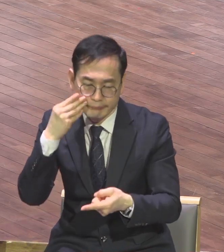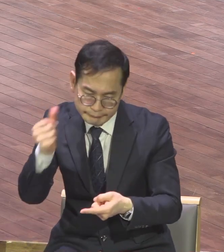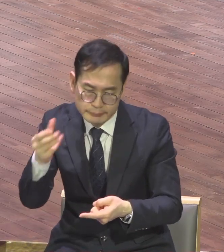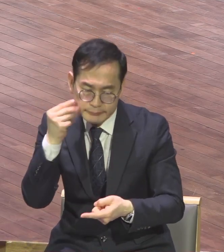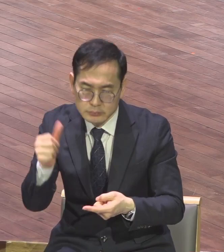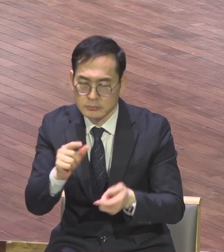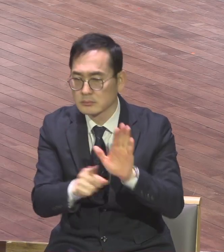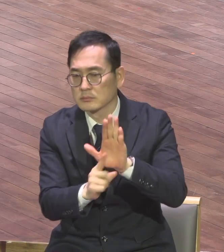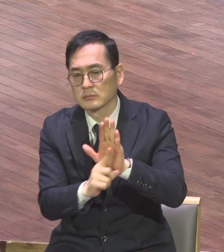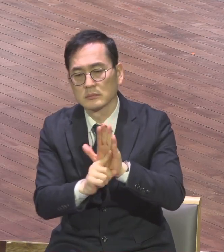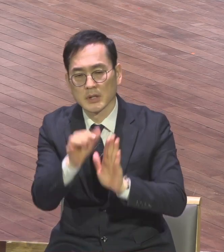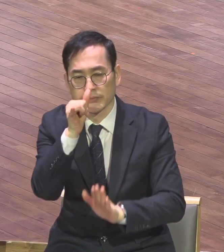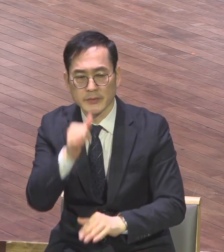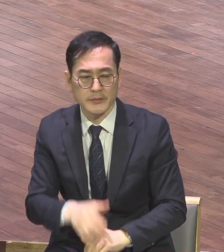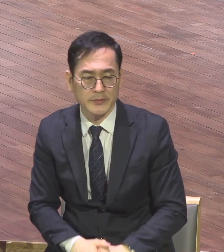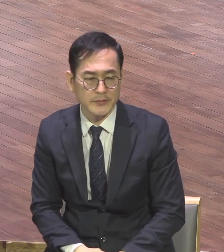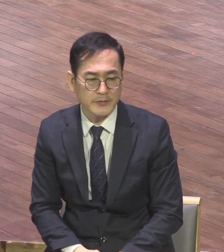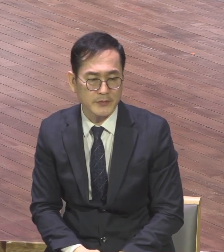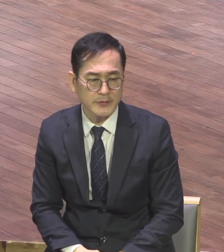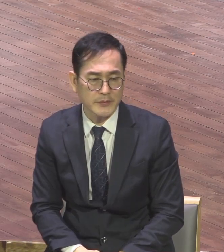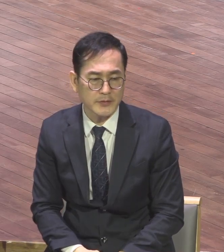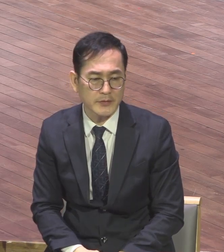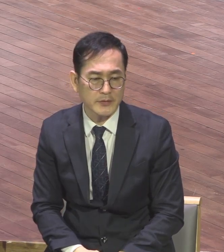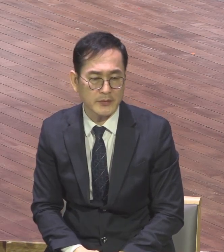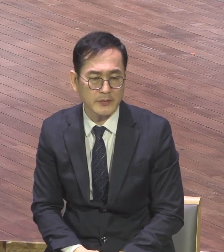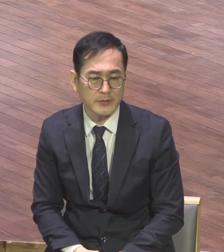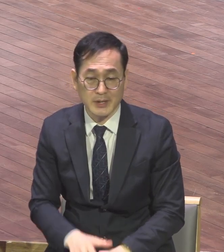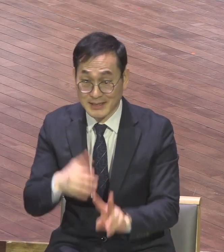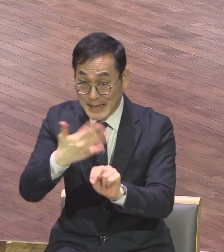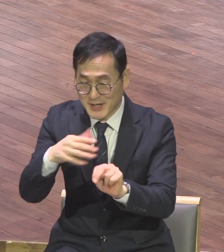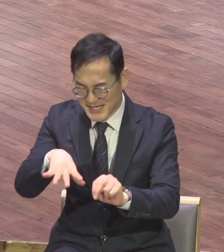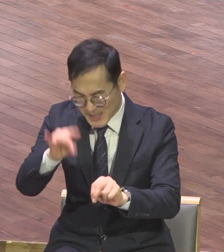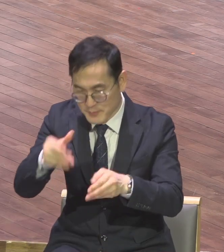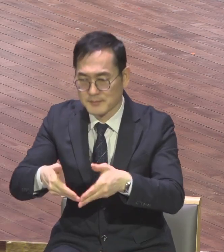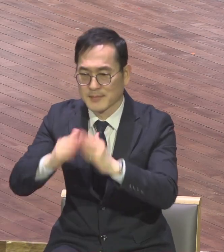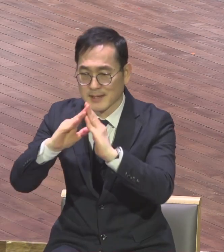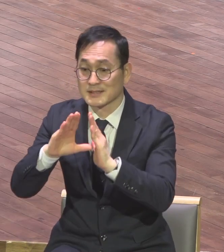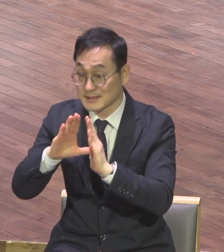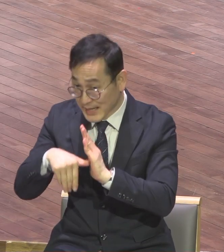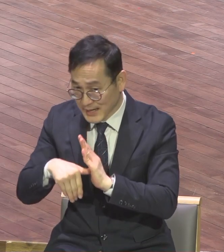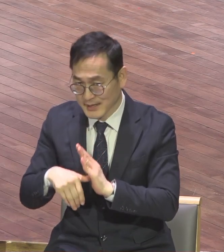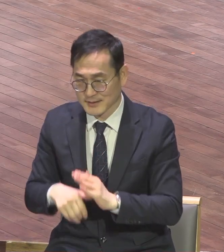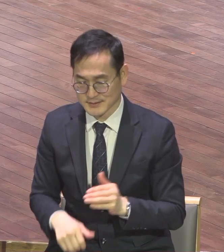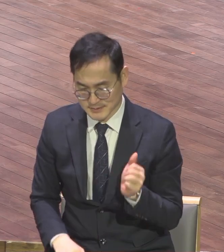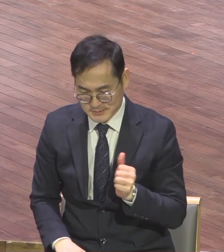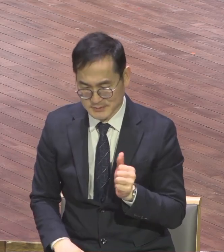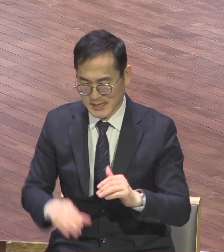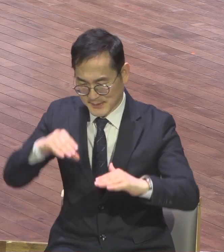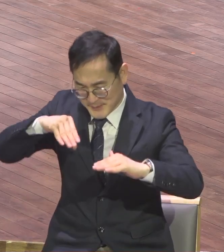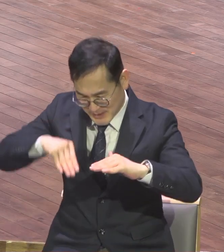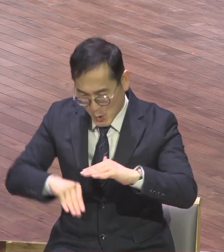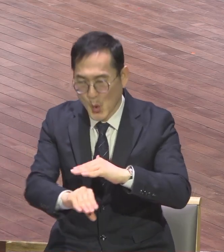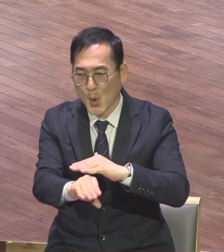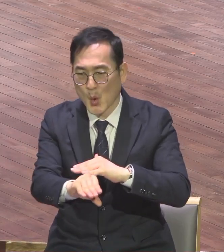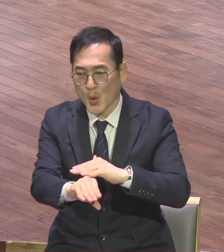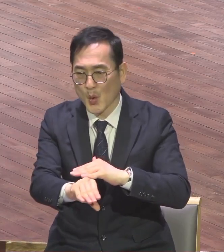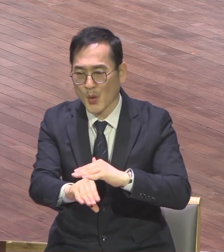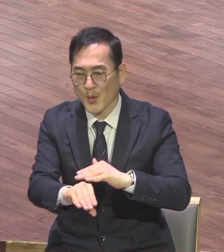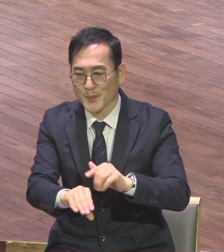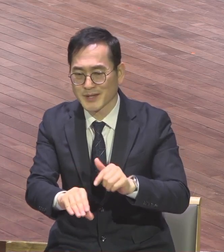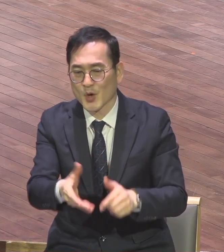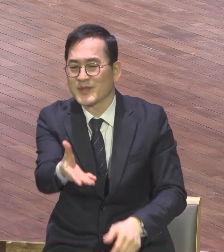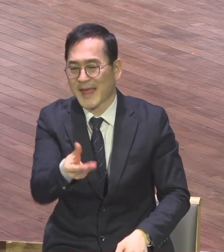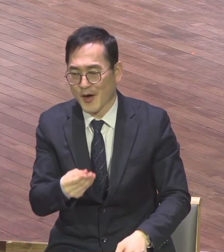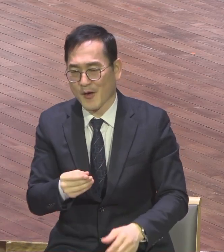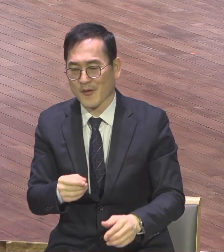있죠. 그런데 넷플릭스가 창업된 배경이 재밌습니다. 이 창업자인 헤이스트링이 어느 날 비디오 대여점, 옛날에 비디오 대여점에서